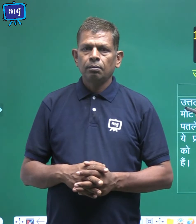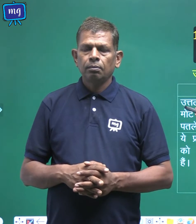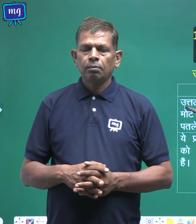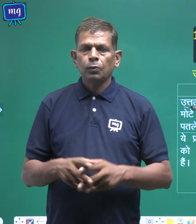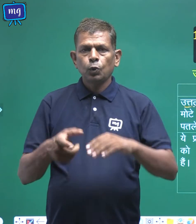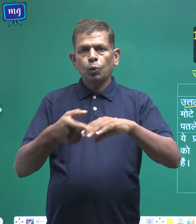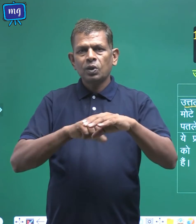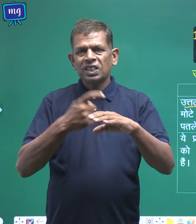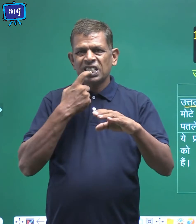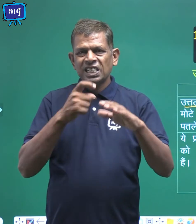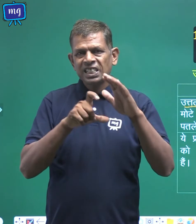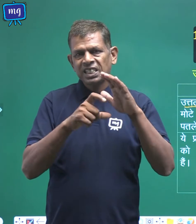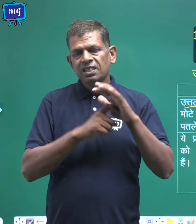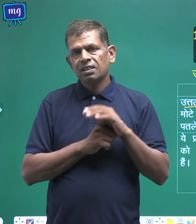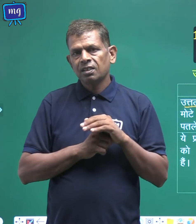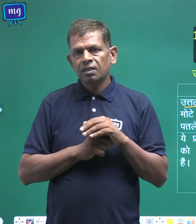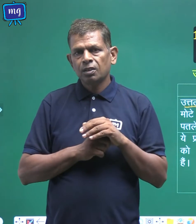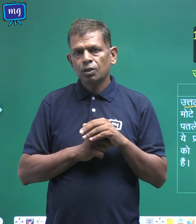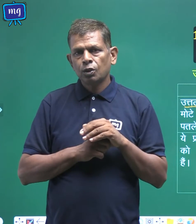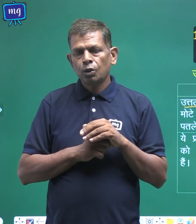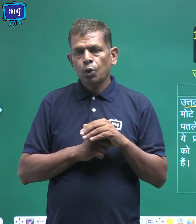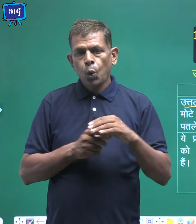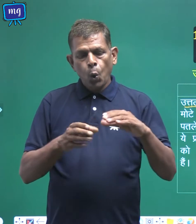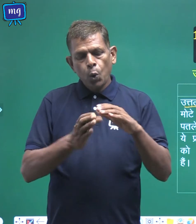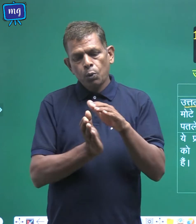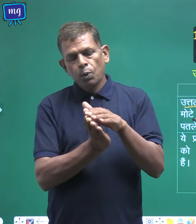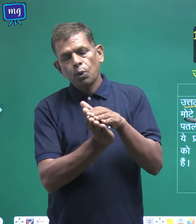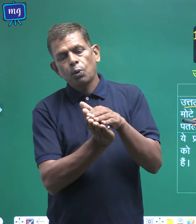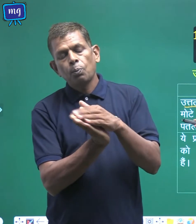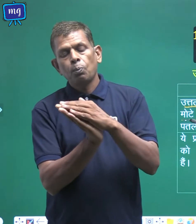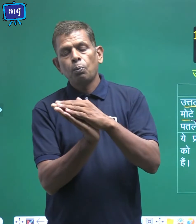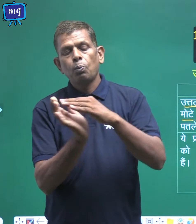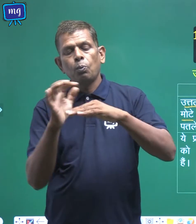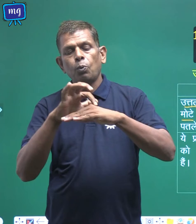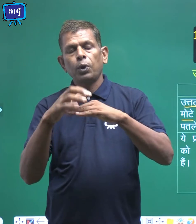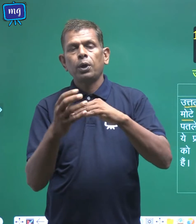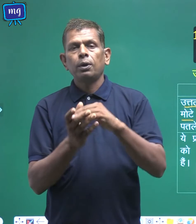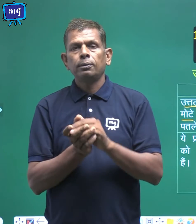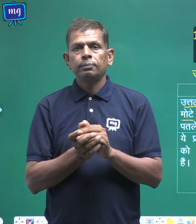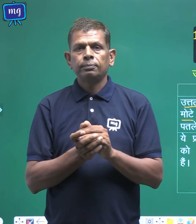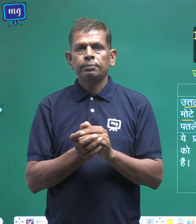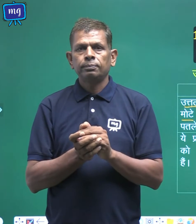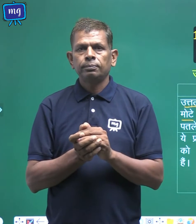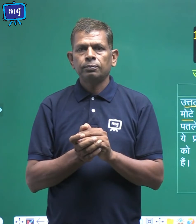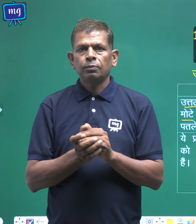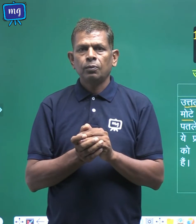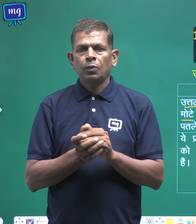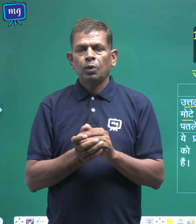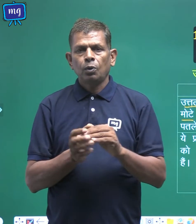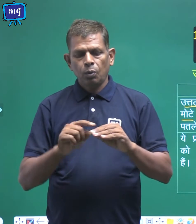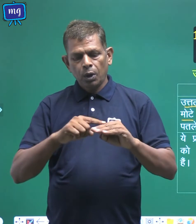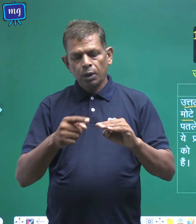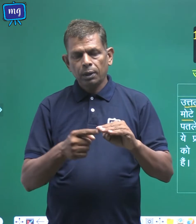उत्तल लेंस बीच में मोटे व